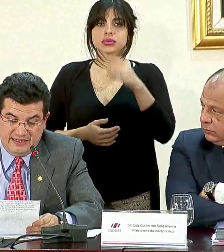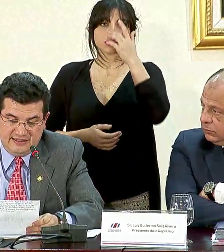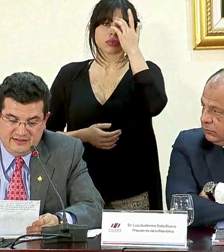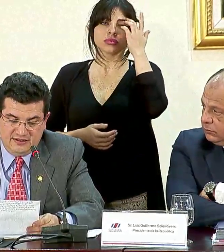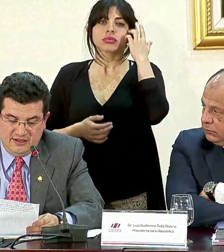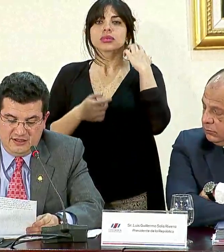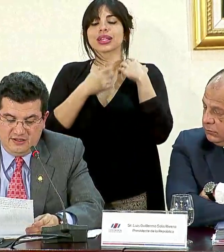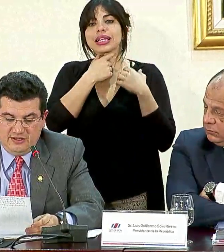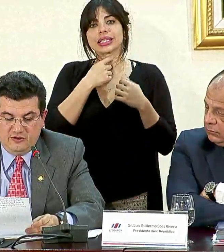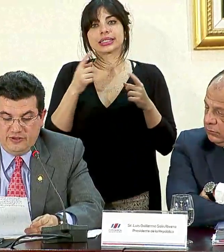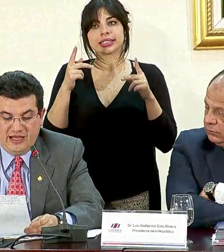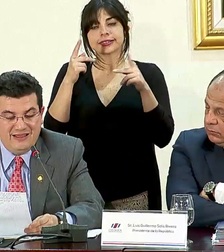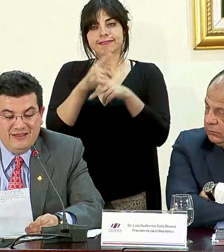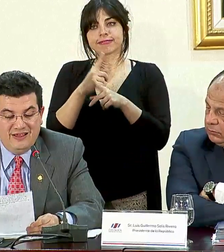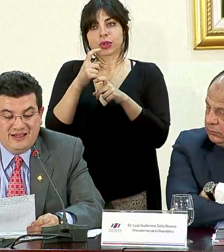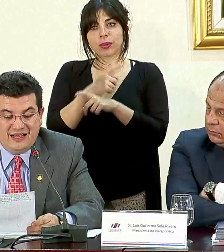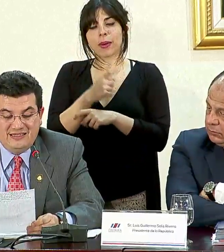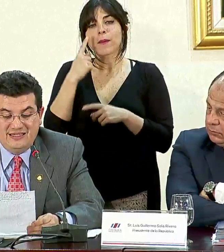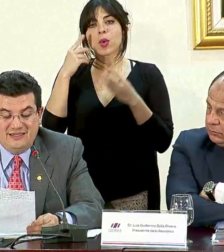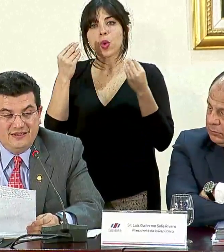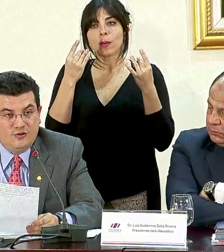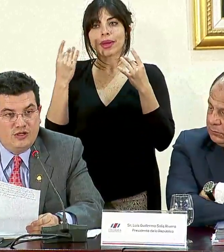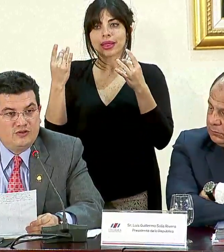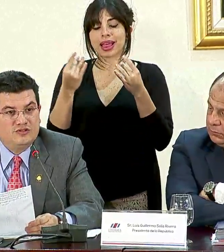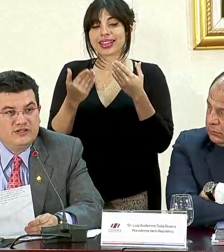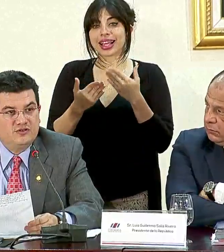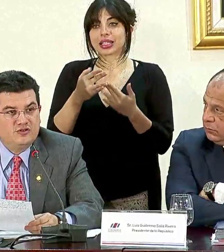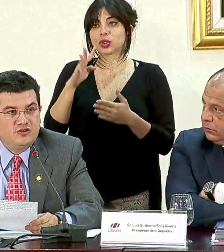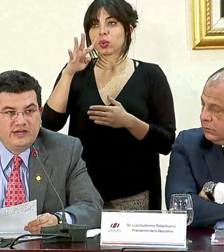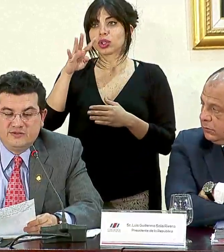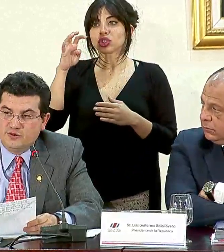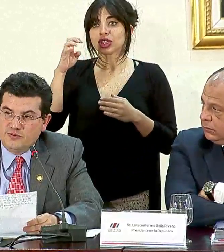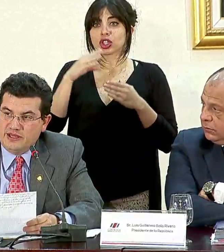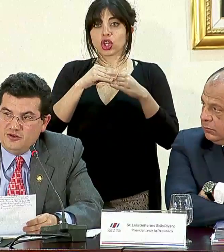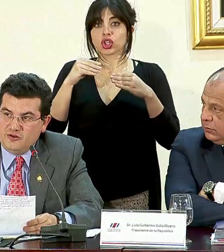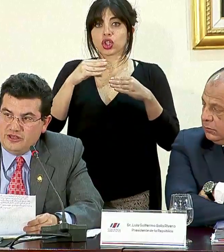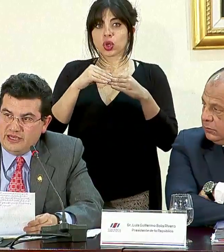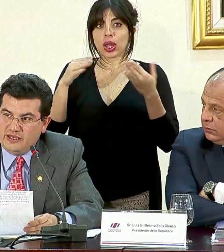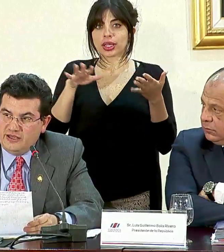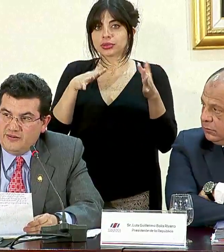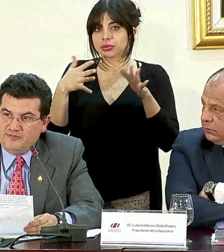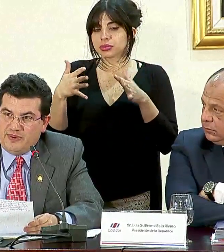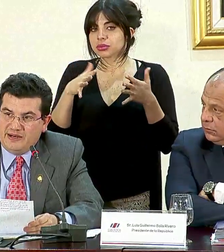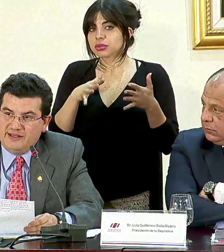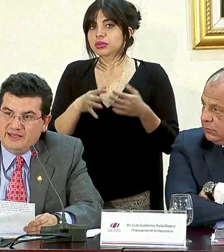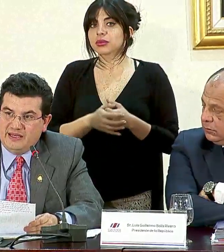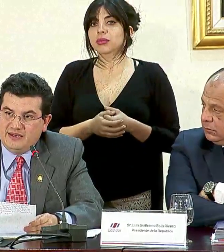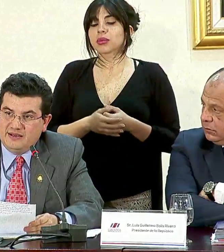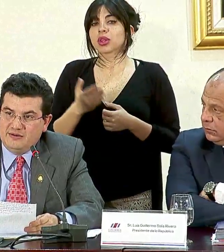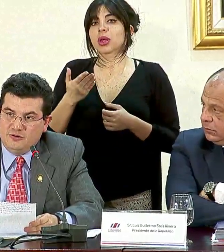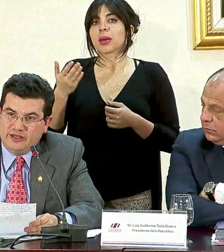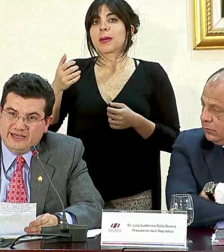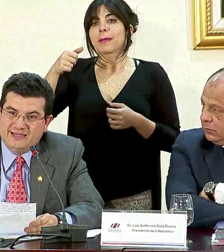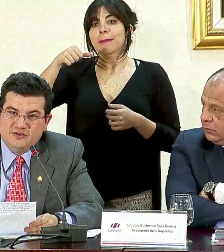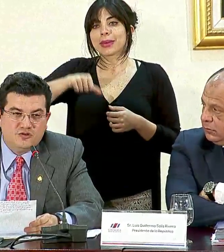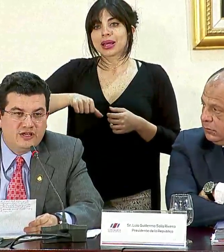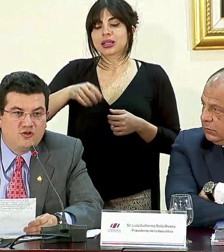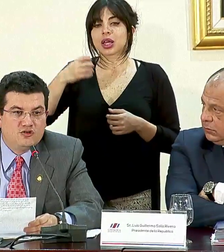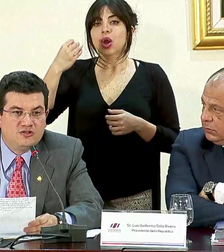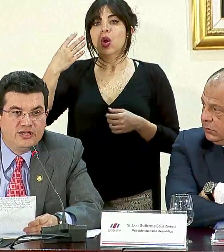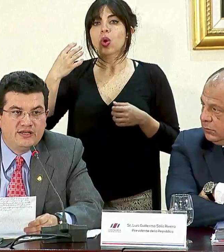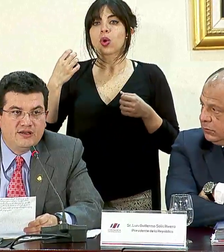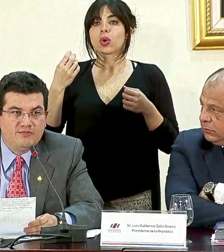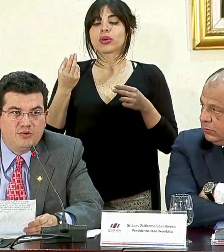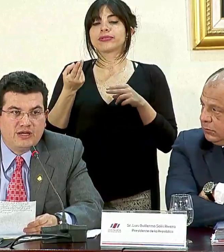esta crisis de humedad. Casi $400 promedio de pérdida o de exceso